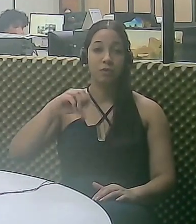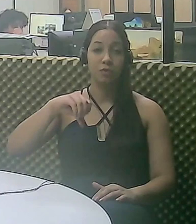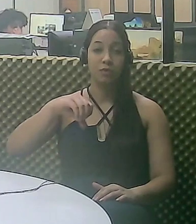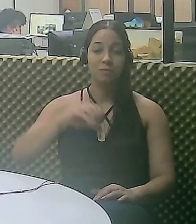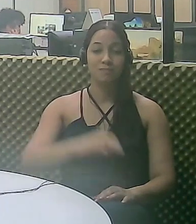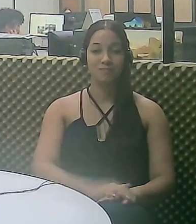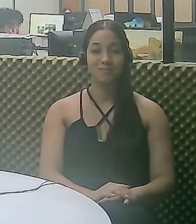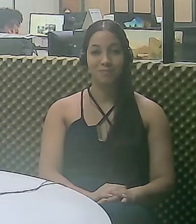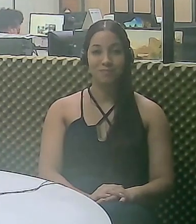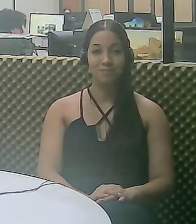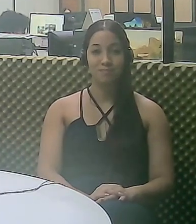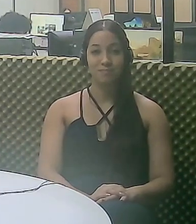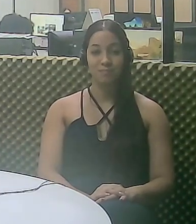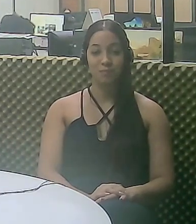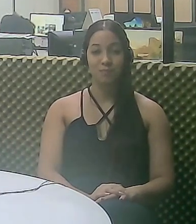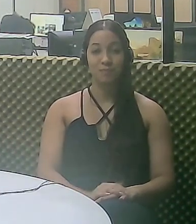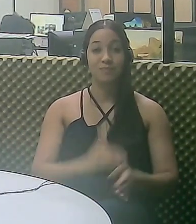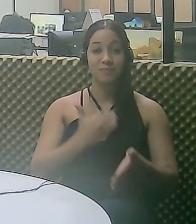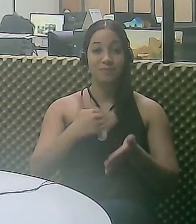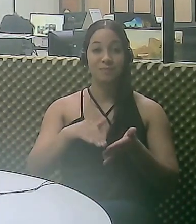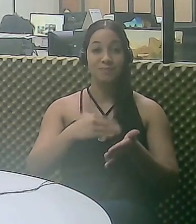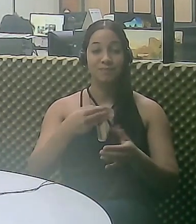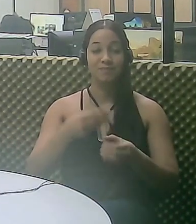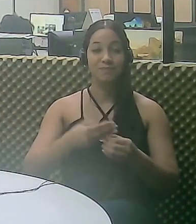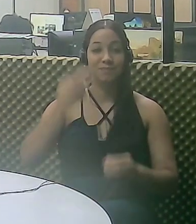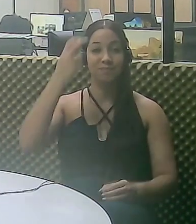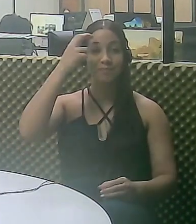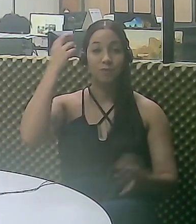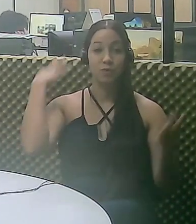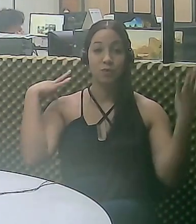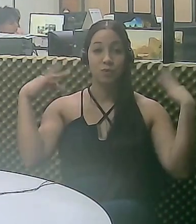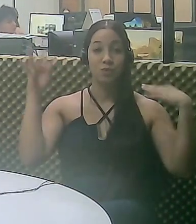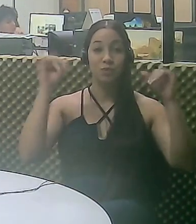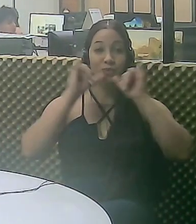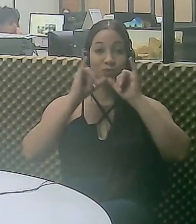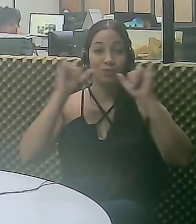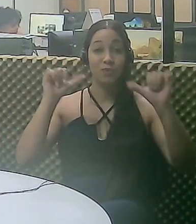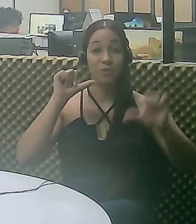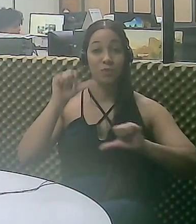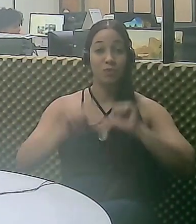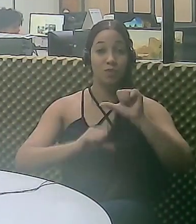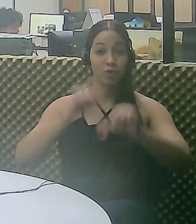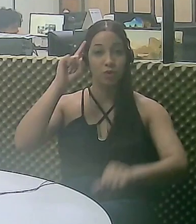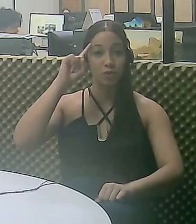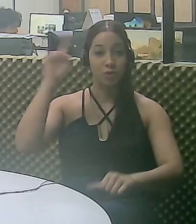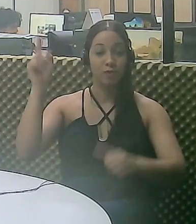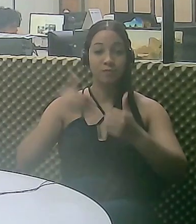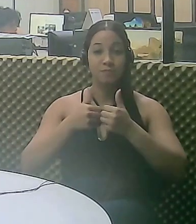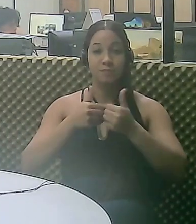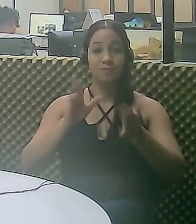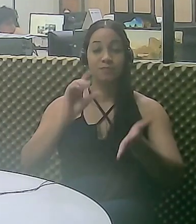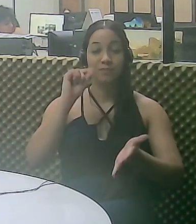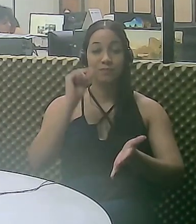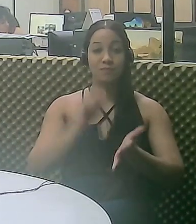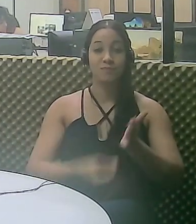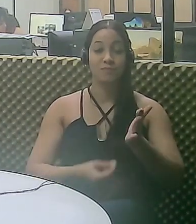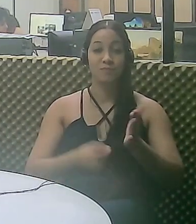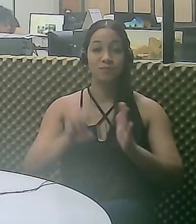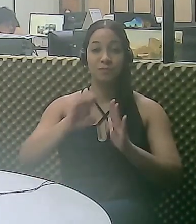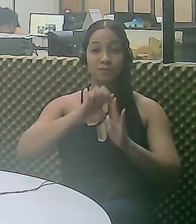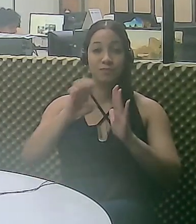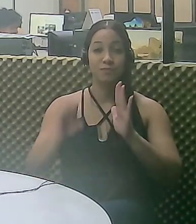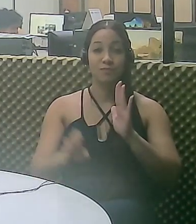3226-6389. A Secretaria Municipal de Cultura e Turismo informa que alterou a data da abertura de inscrições do